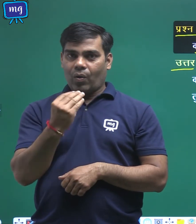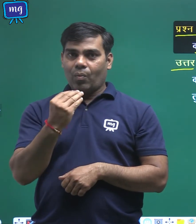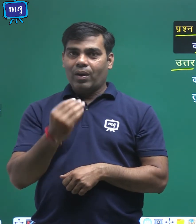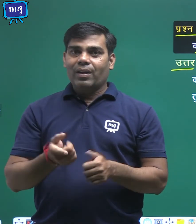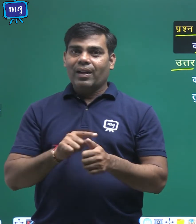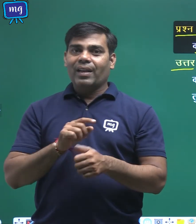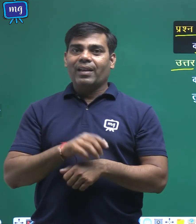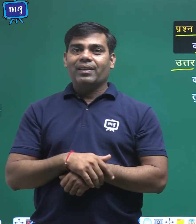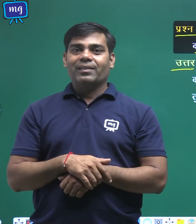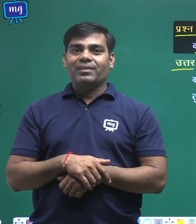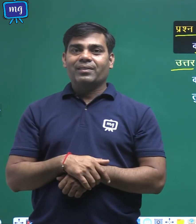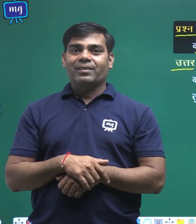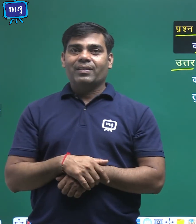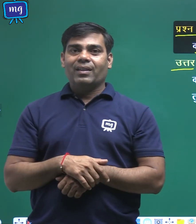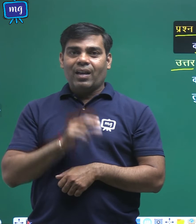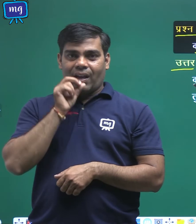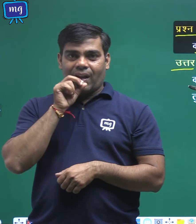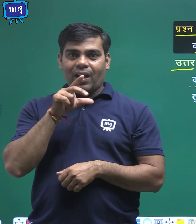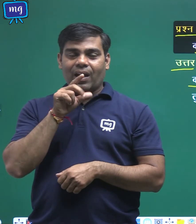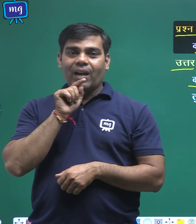लोमड़ ने कहा,